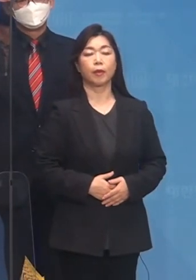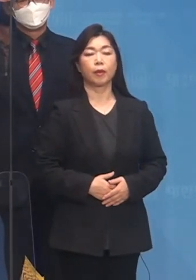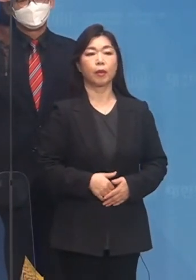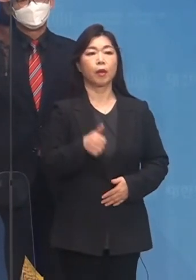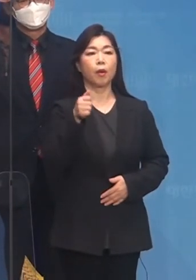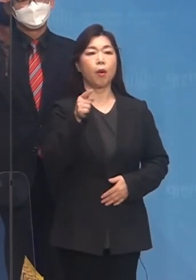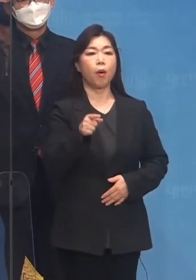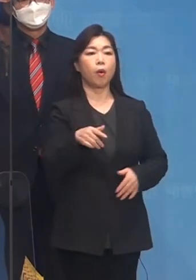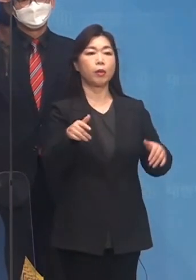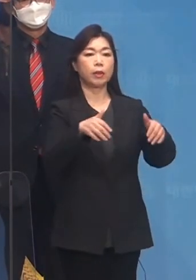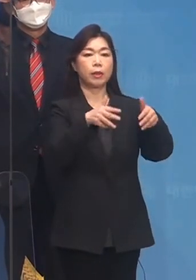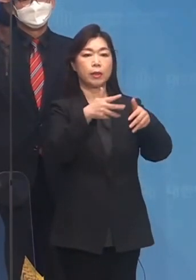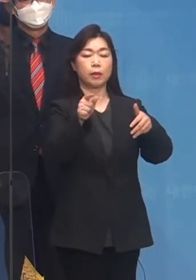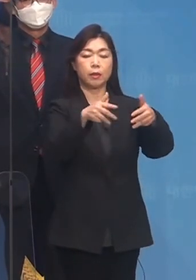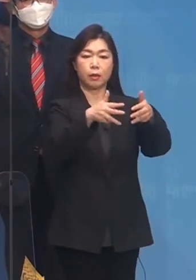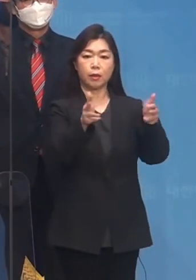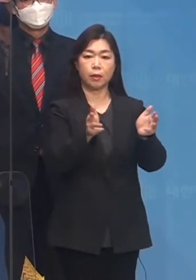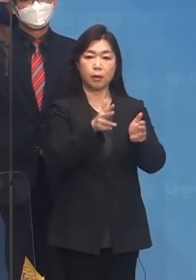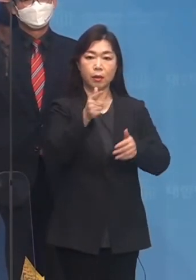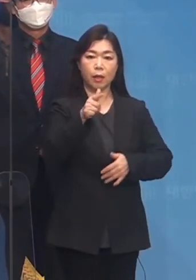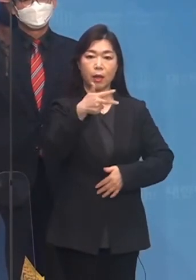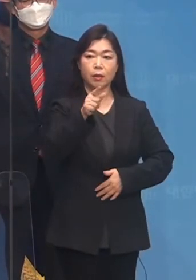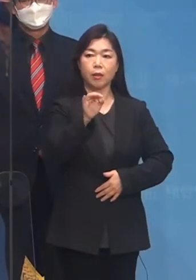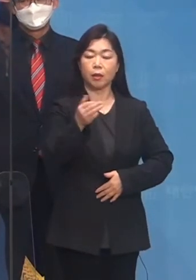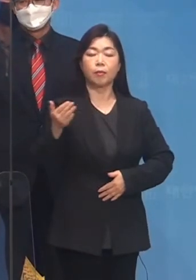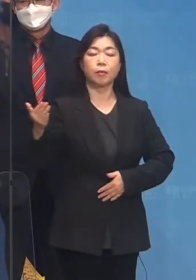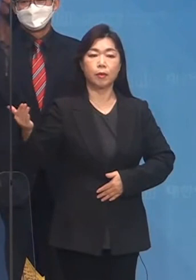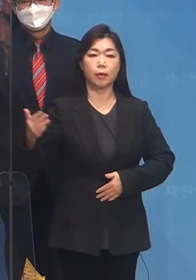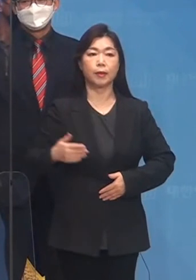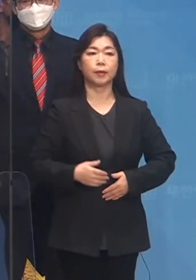허관행 차장님께서